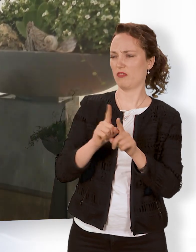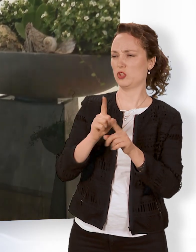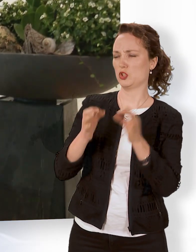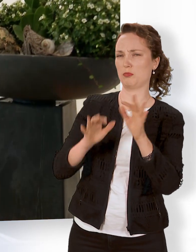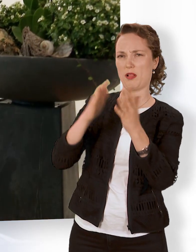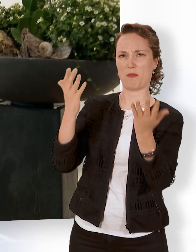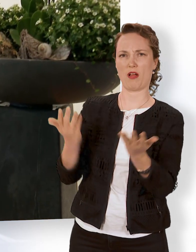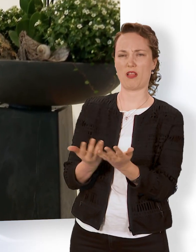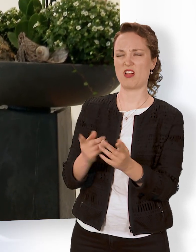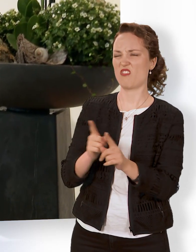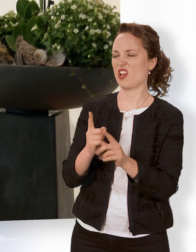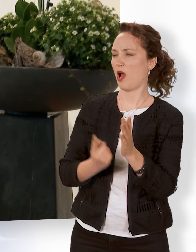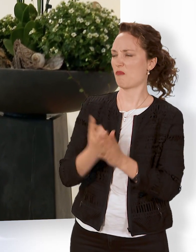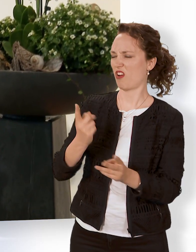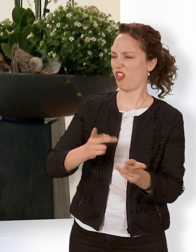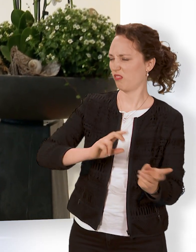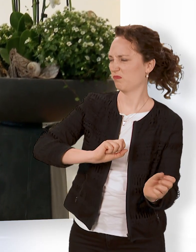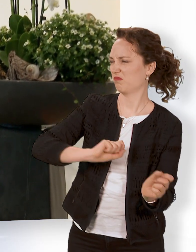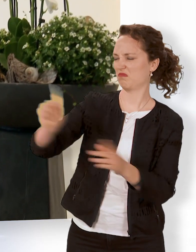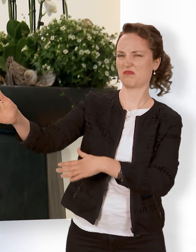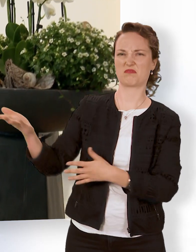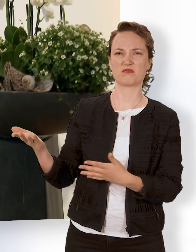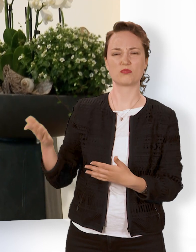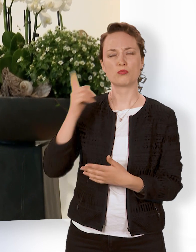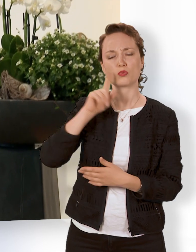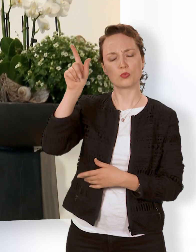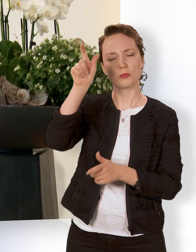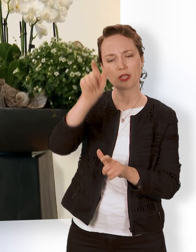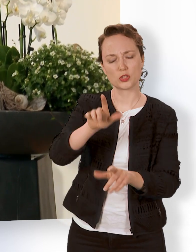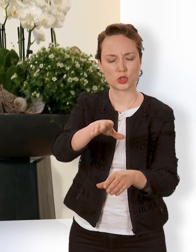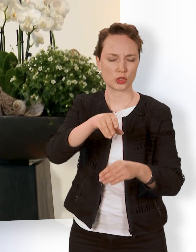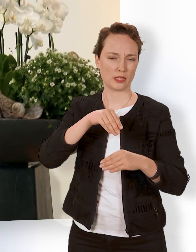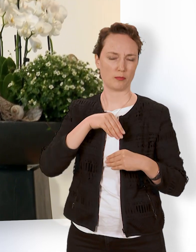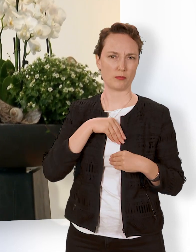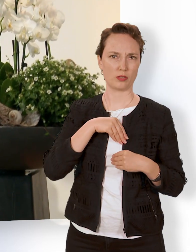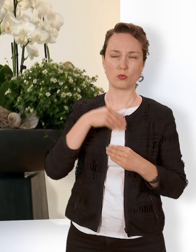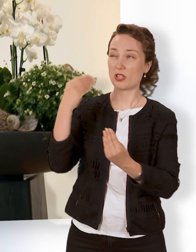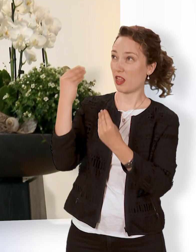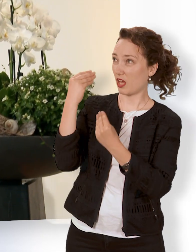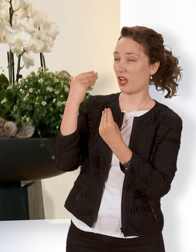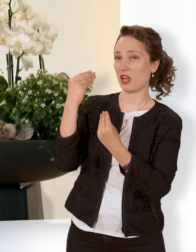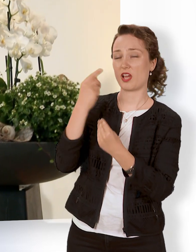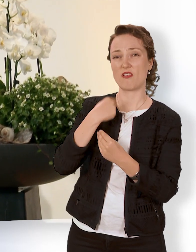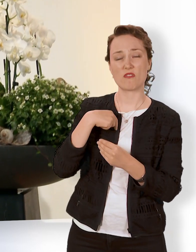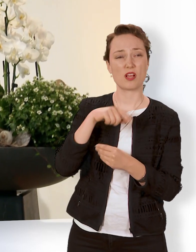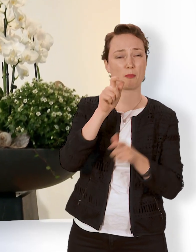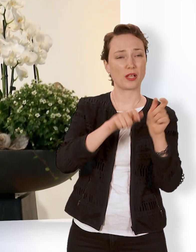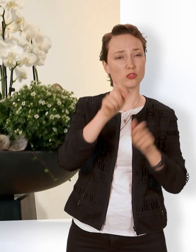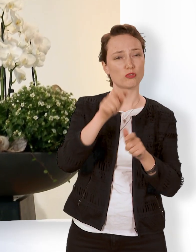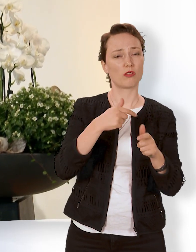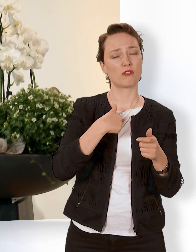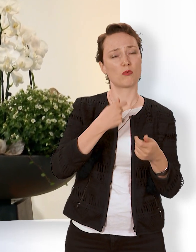der Menschen an. Und Herr, lehre uns, dass wir uns untereinander nicht länger wie Spielbälle behandeln,